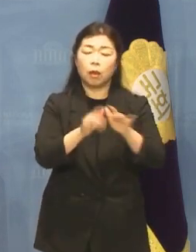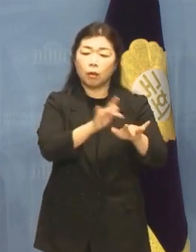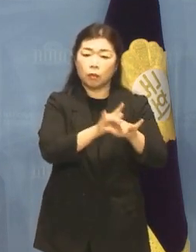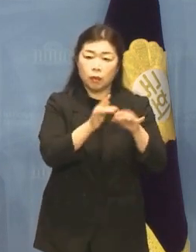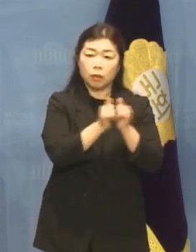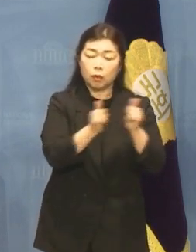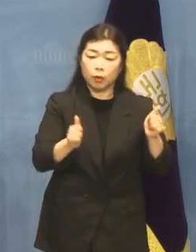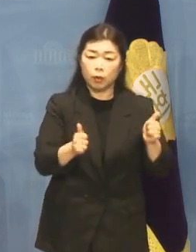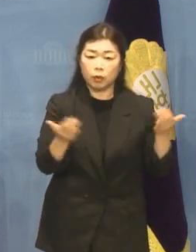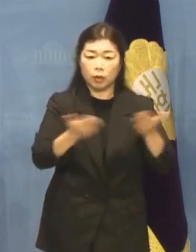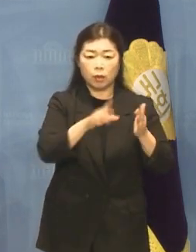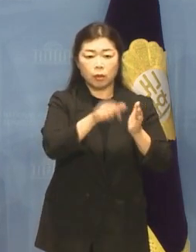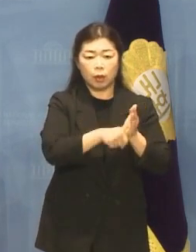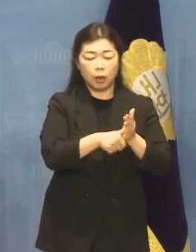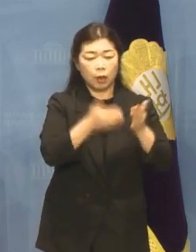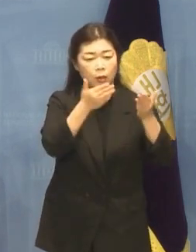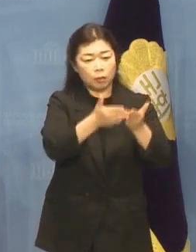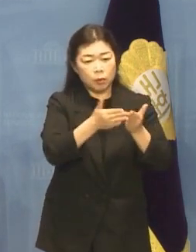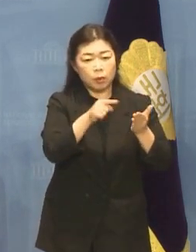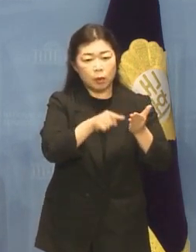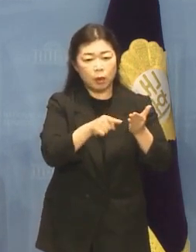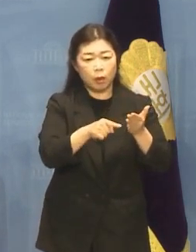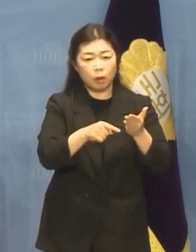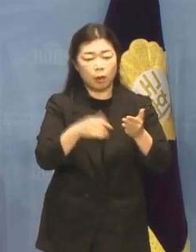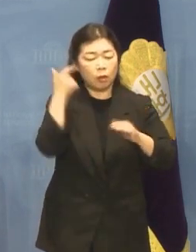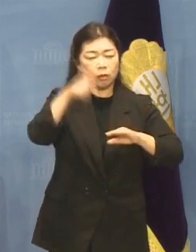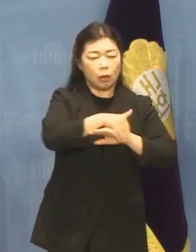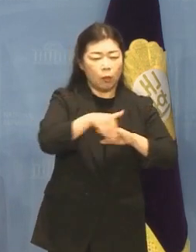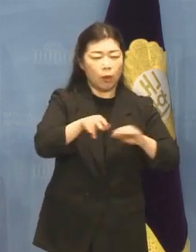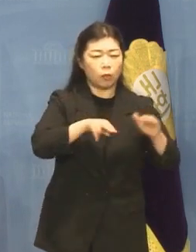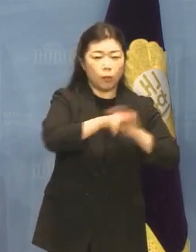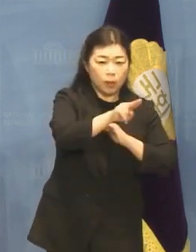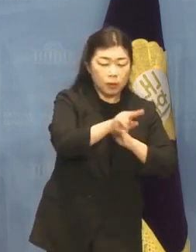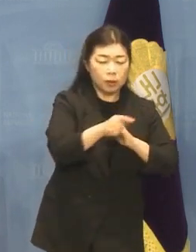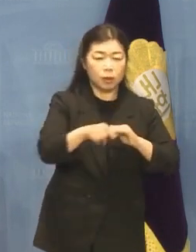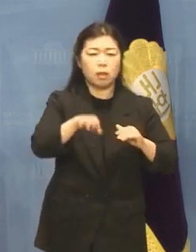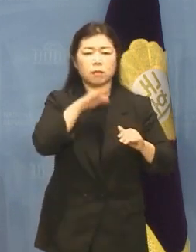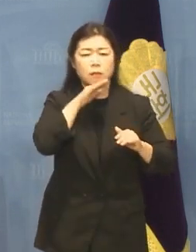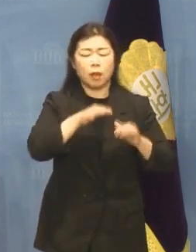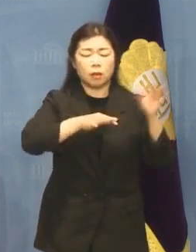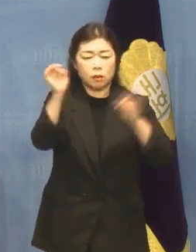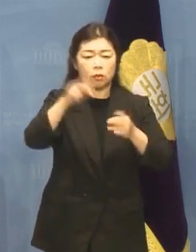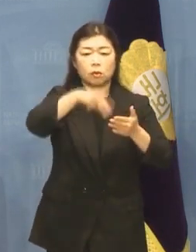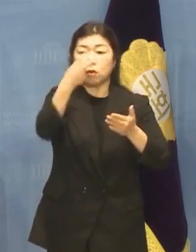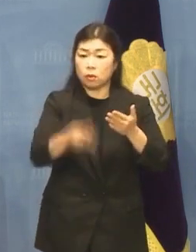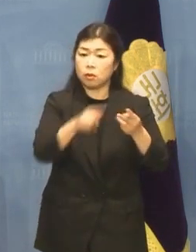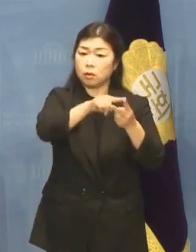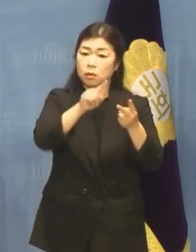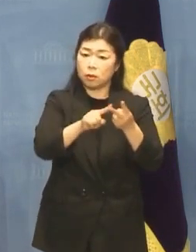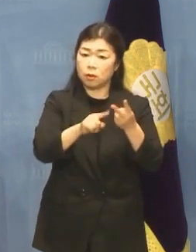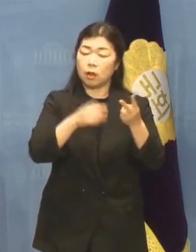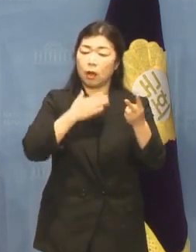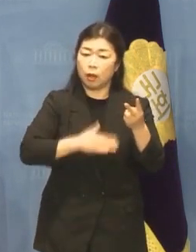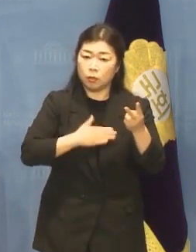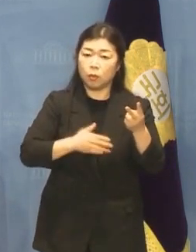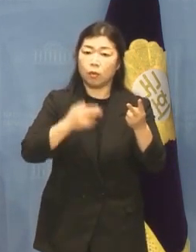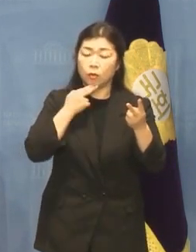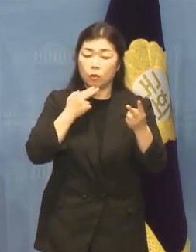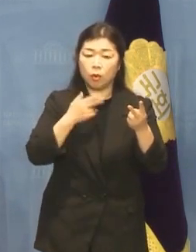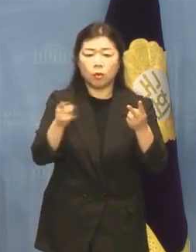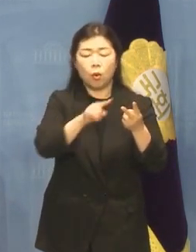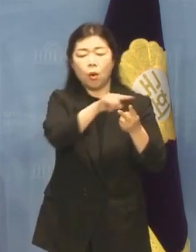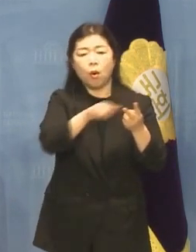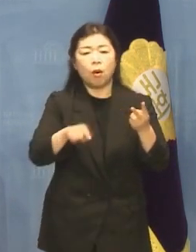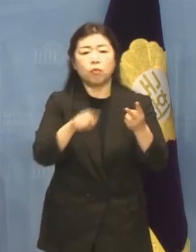근무 선박에서 고의로 이탈한 것인지 실족한 것인지 여부 등을 업무 관련성을 전혀 따져보지도 아니한